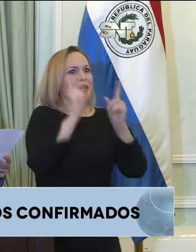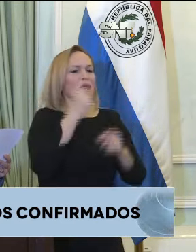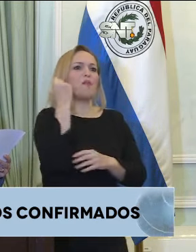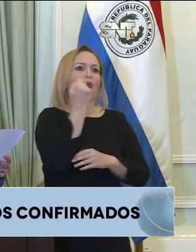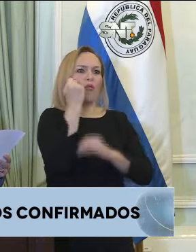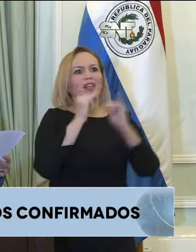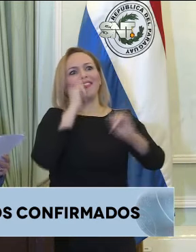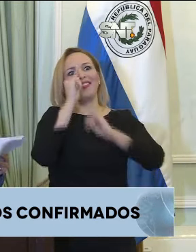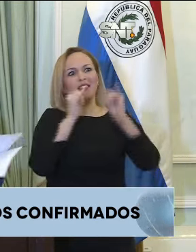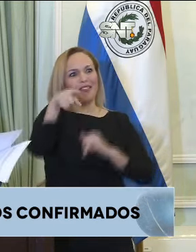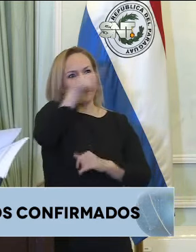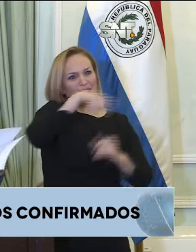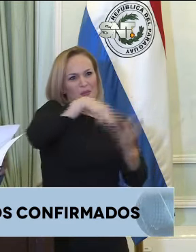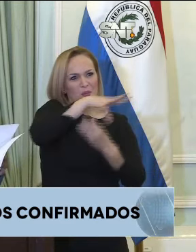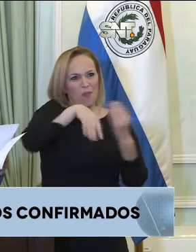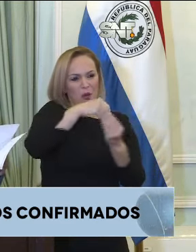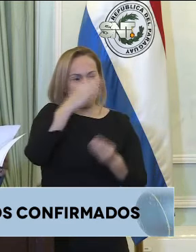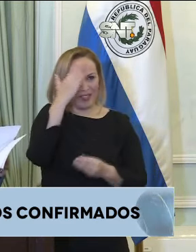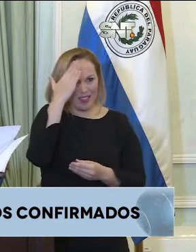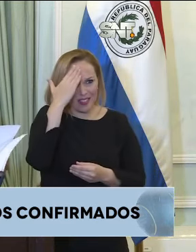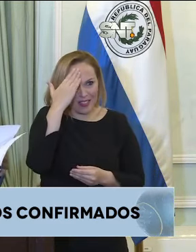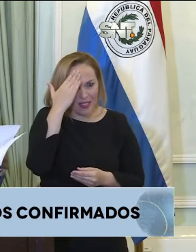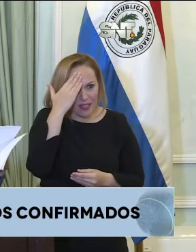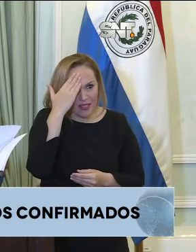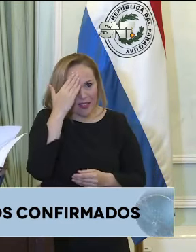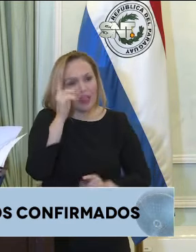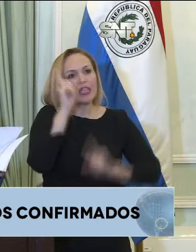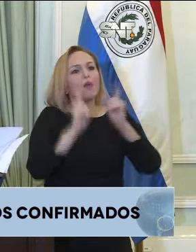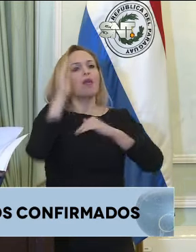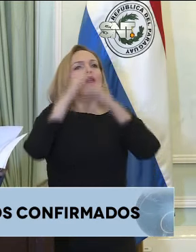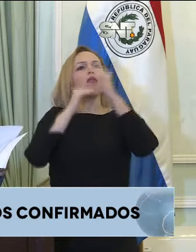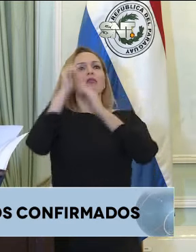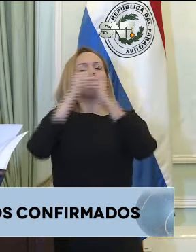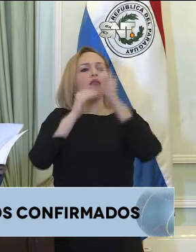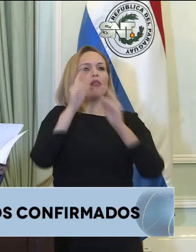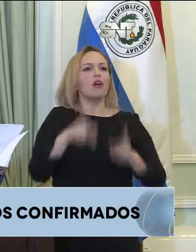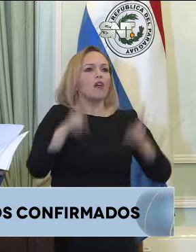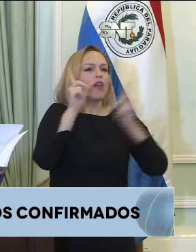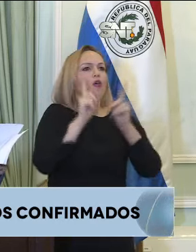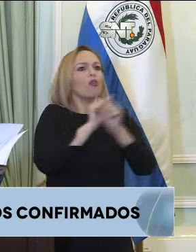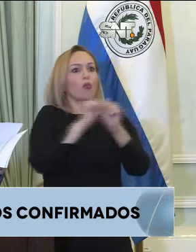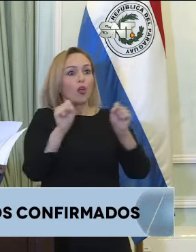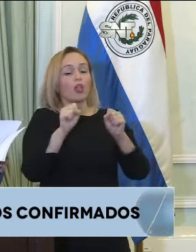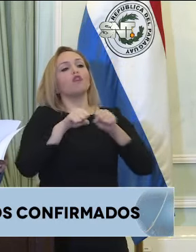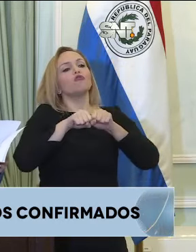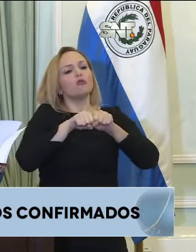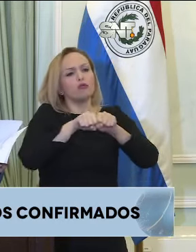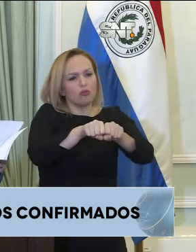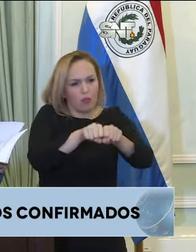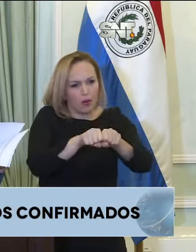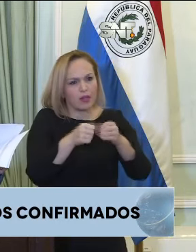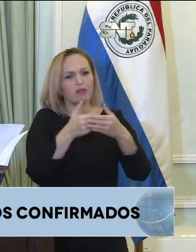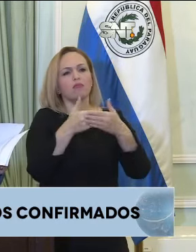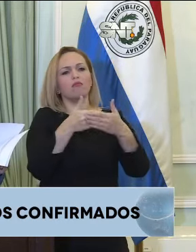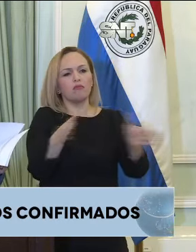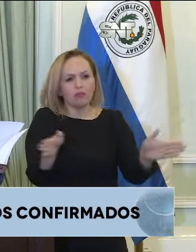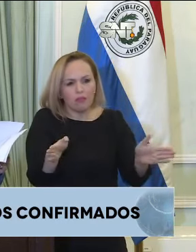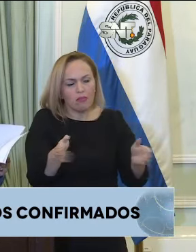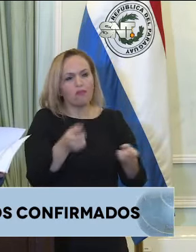de sus servicios, las personas afectadas a la ejecución de obras públicas, supermercados, establecimientos de